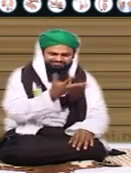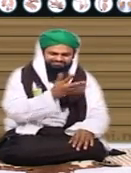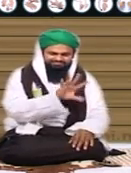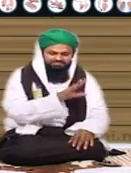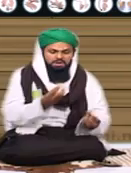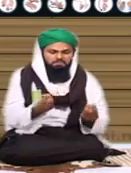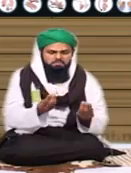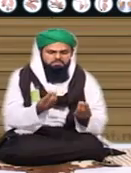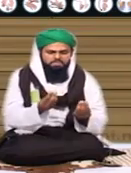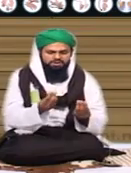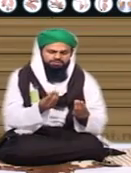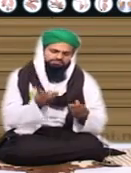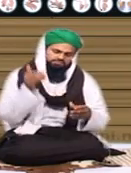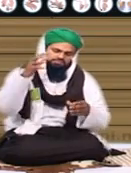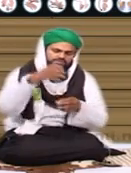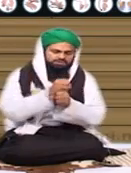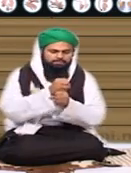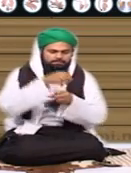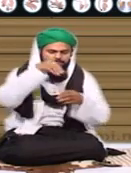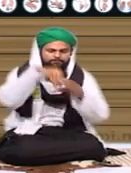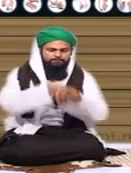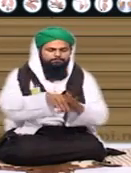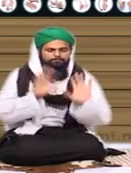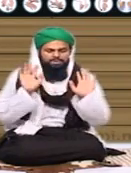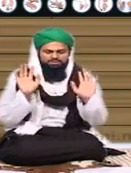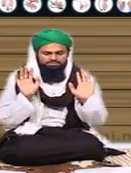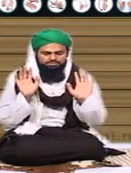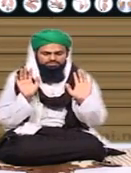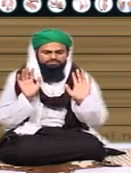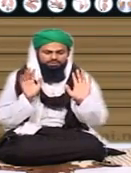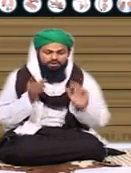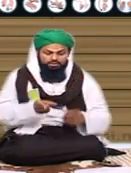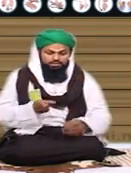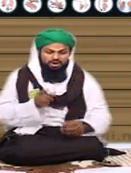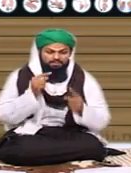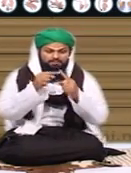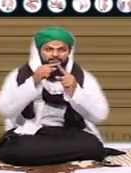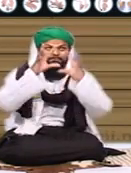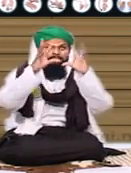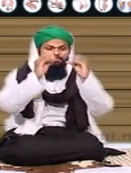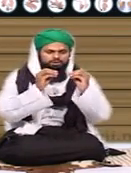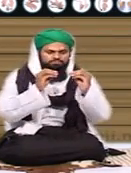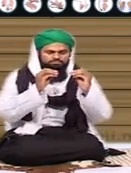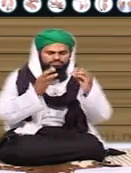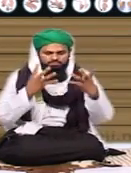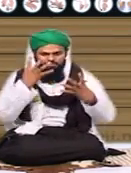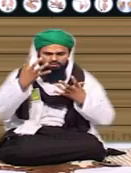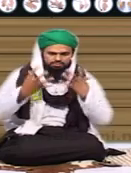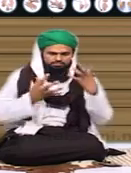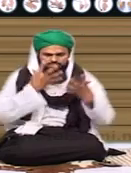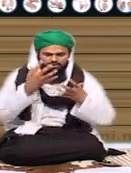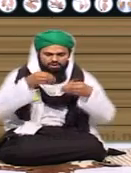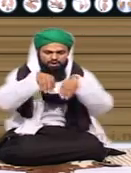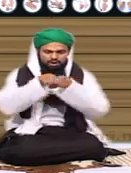اندر اتار دیا جائے گا۔ سوچیے، یہاں تو تھوڑی دیر کے لیے بجلی فیل ہو جاتی ہے، پریشان ہو جاتے ہیں، قبر میں کیا